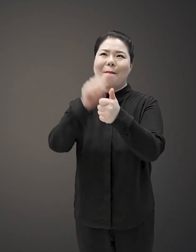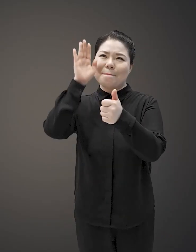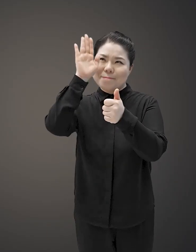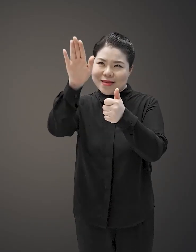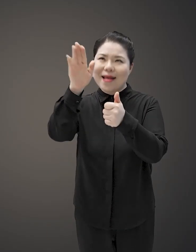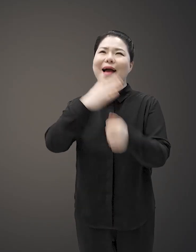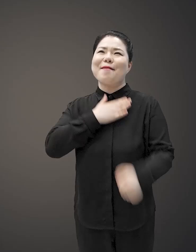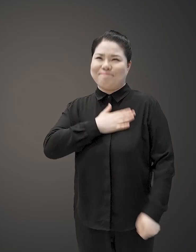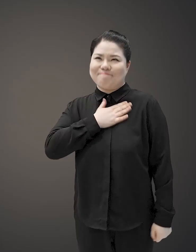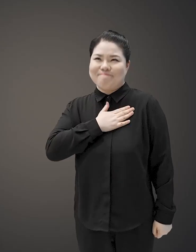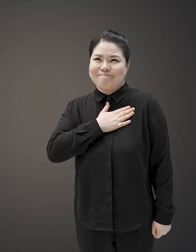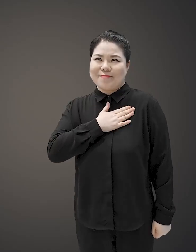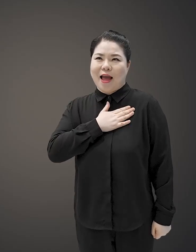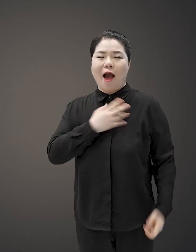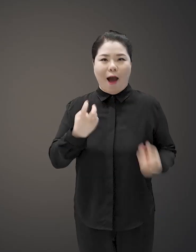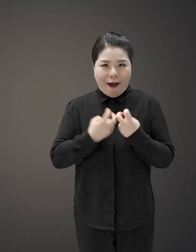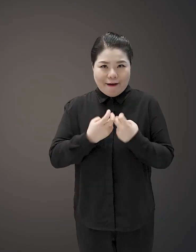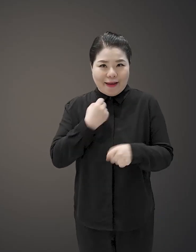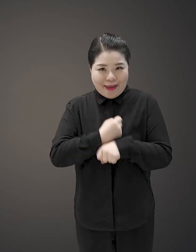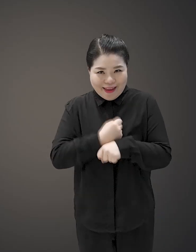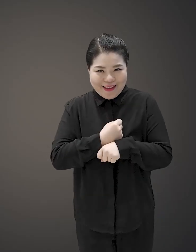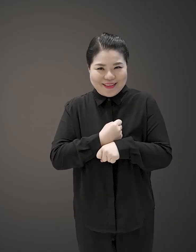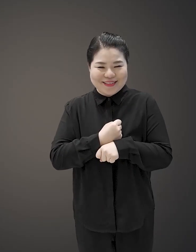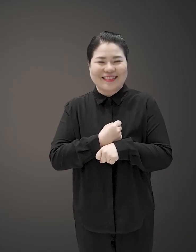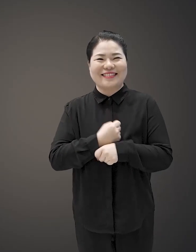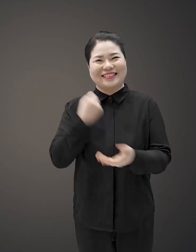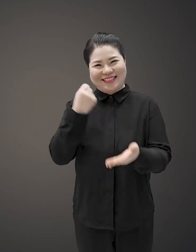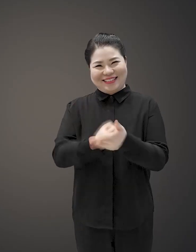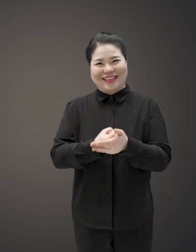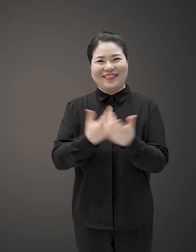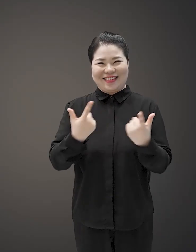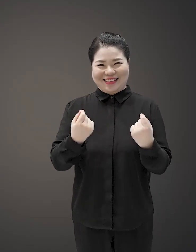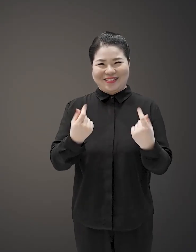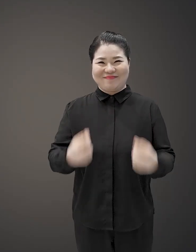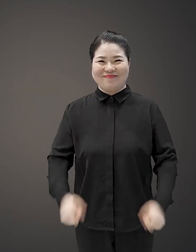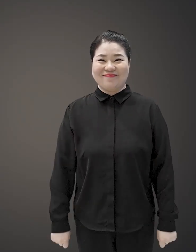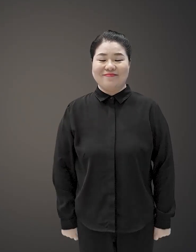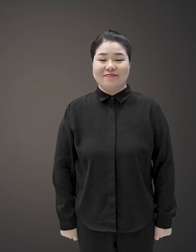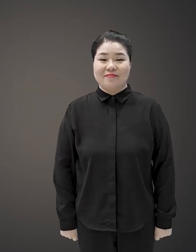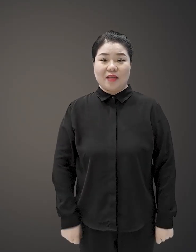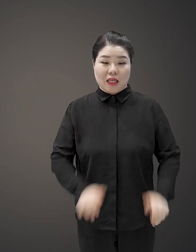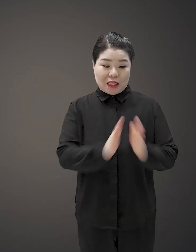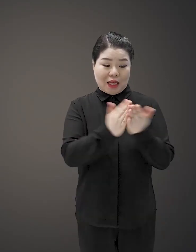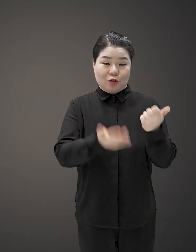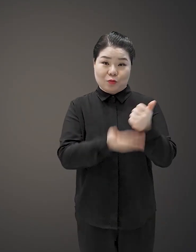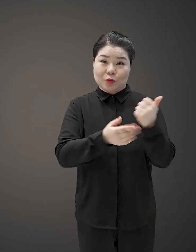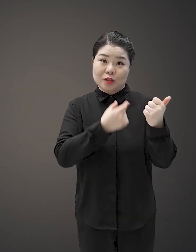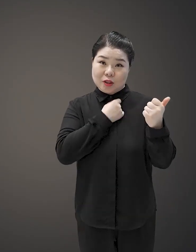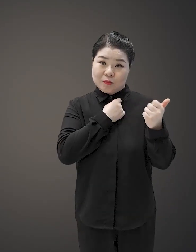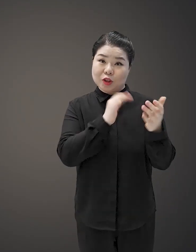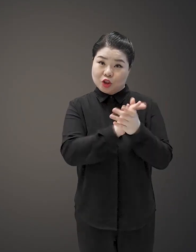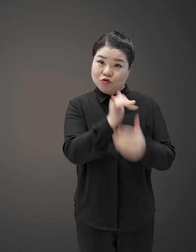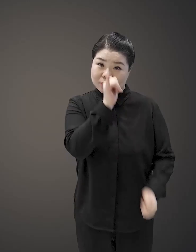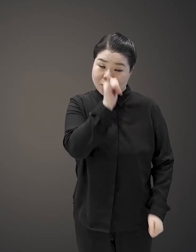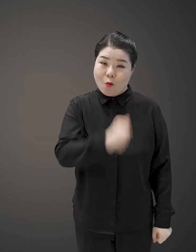할지 앞으로는 어떻게 해야 할지를 좀 더 잘 알 수 있었던 것 같아요. 질문 6. 이 책을 추천해주고 싶은 친구가